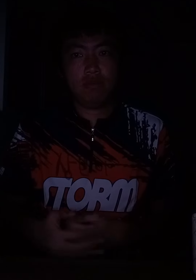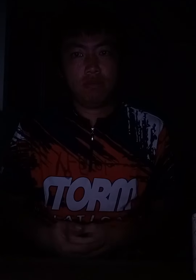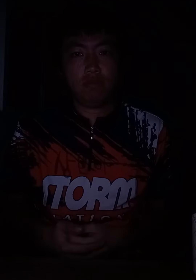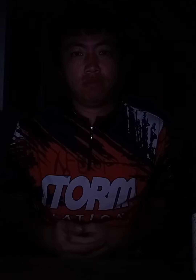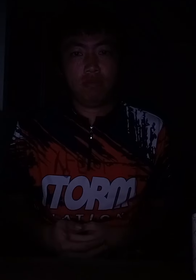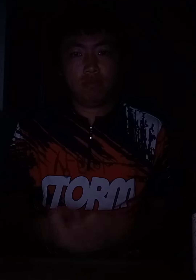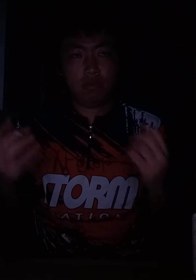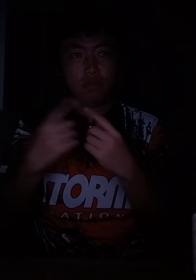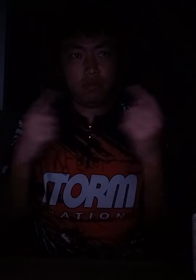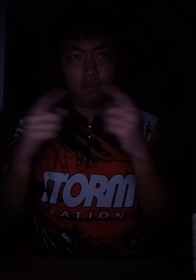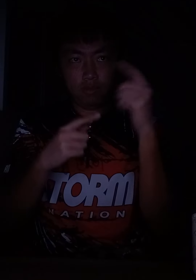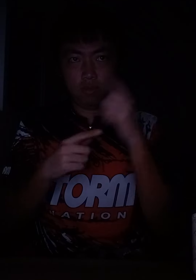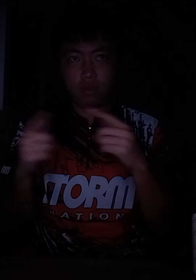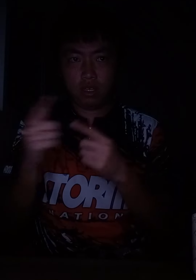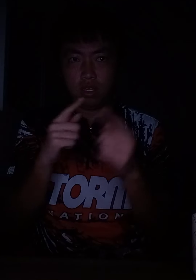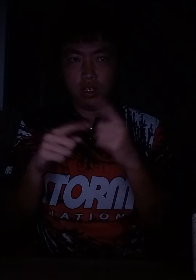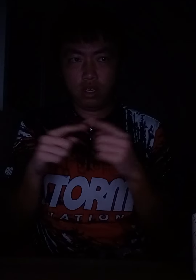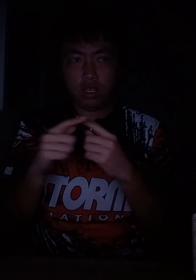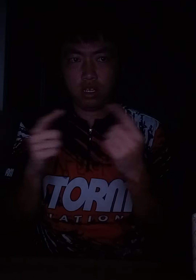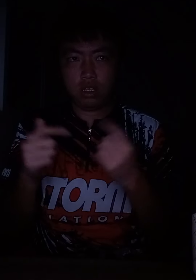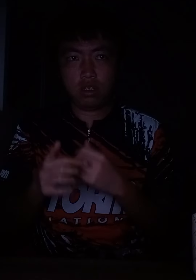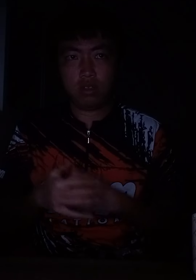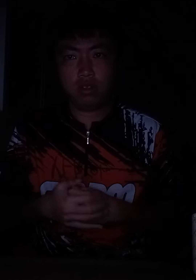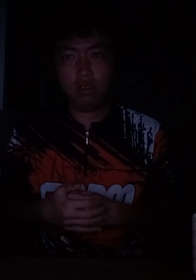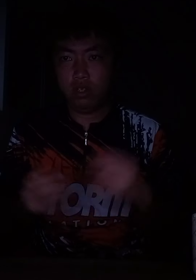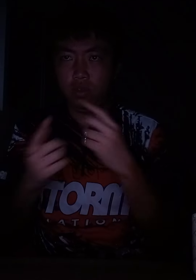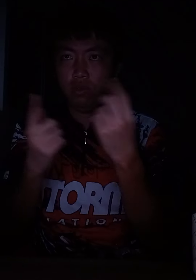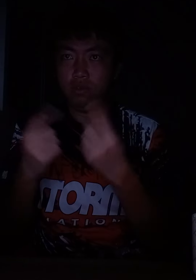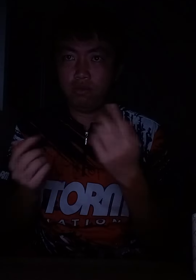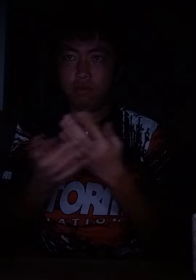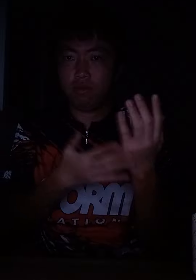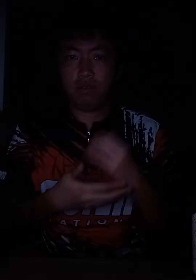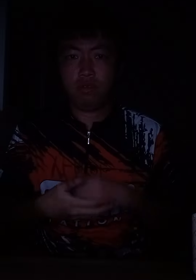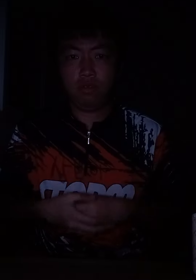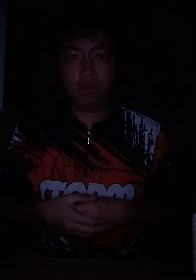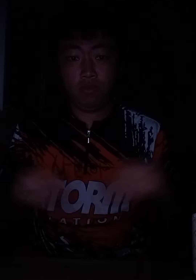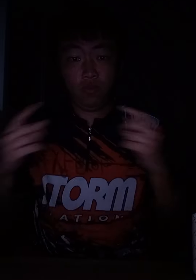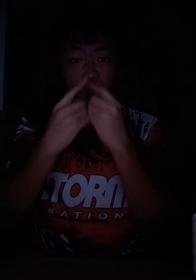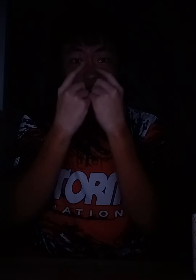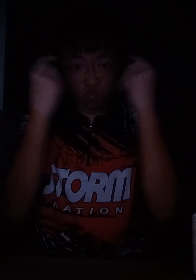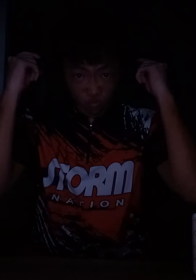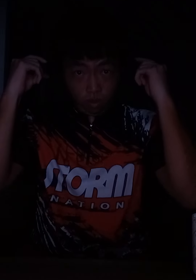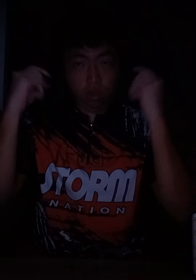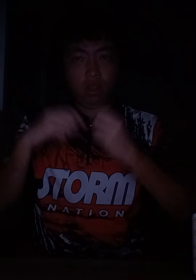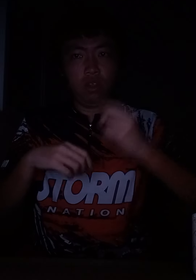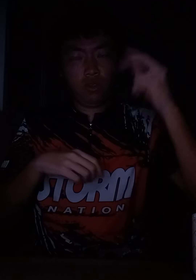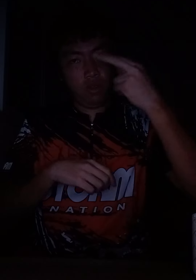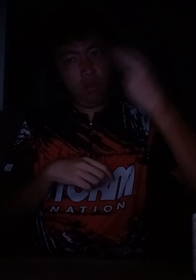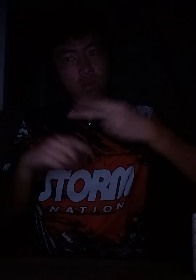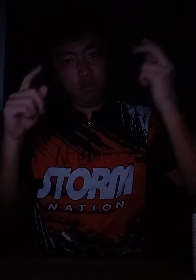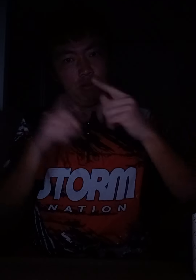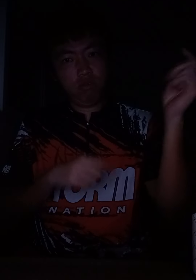자, 더 이상 이런 사건 없을 줄 알았는데 또 전해드립니다. 마스크를 턱에 걸치고 들어온 손님을 향해서